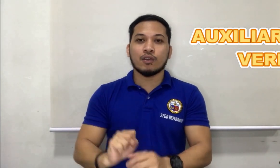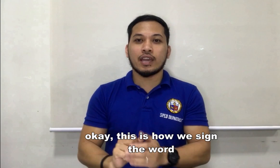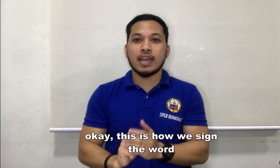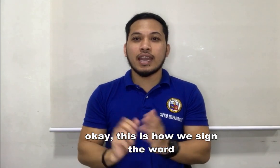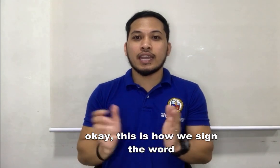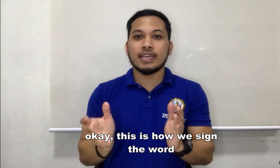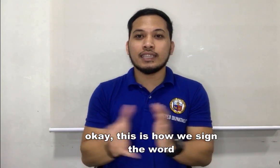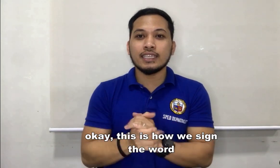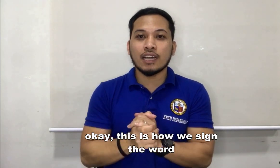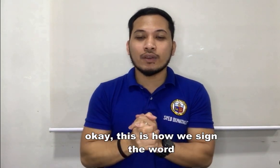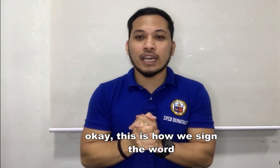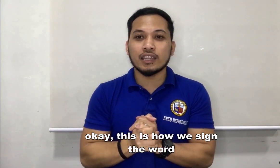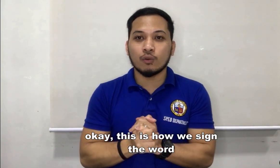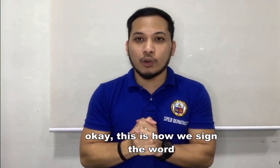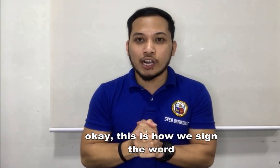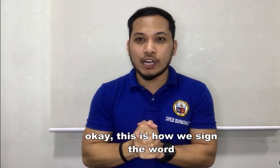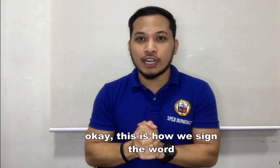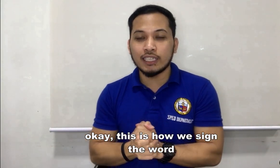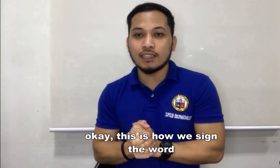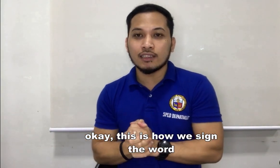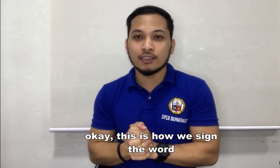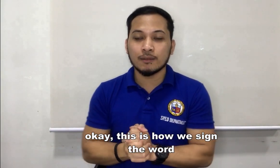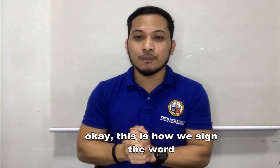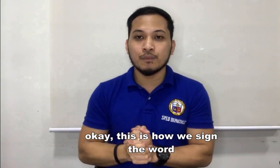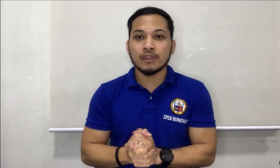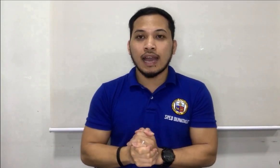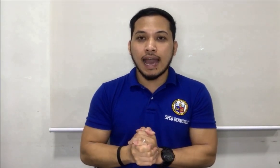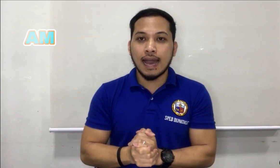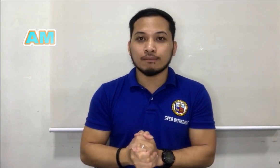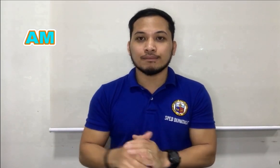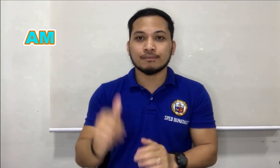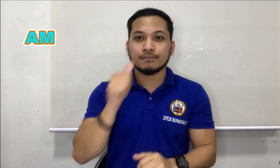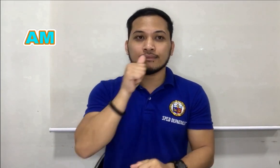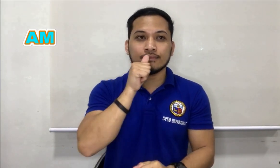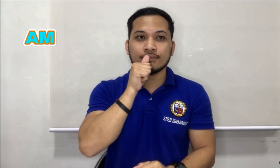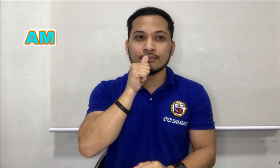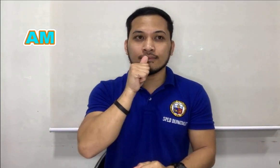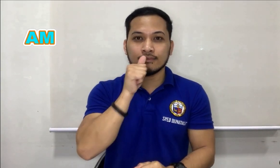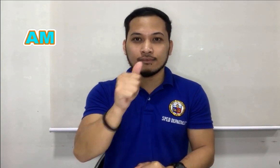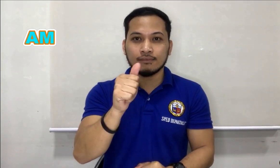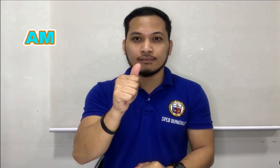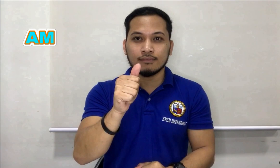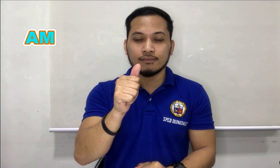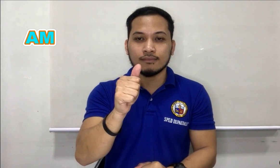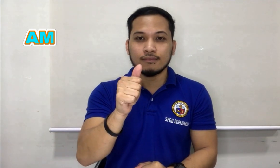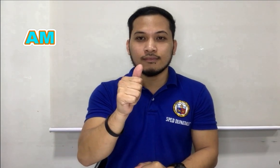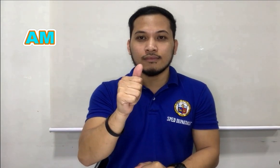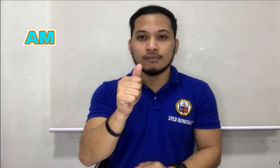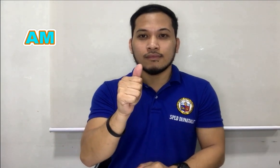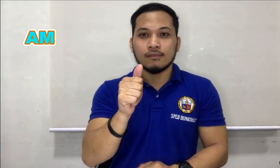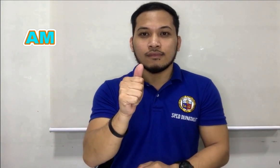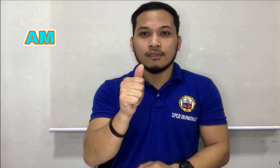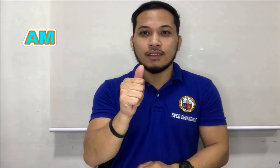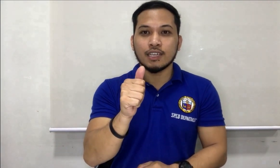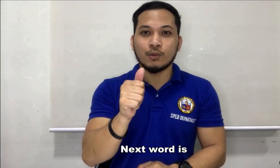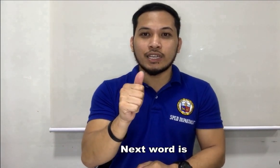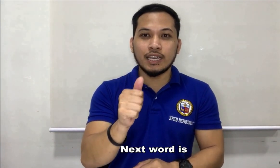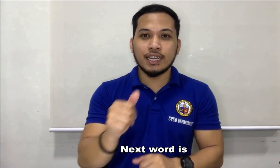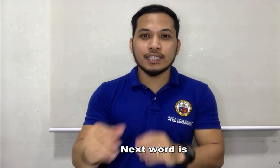birds. Okay, this is how we sign the word am. Next word